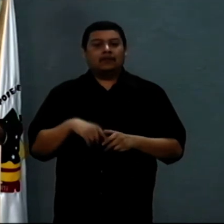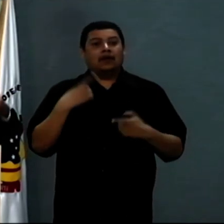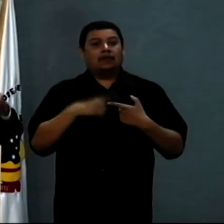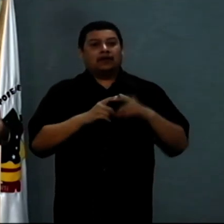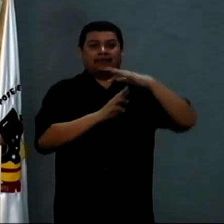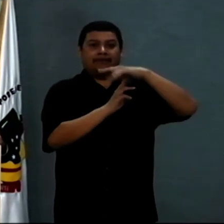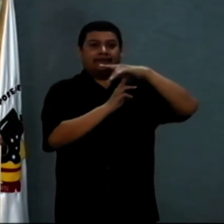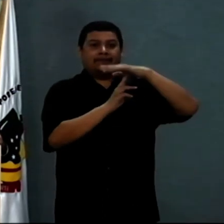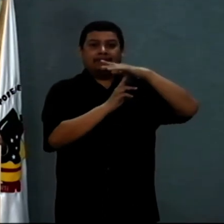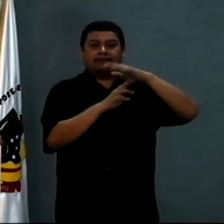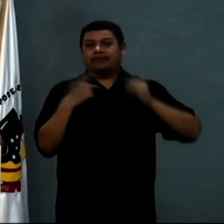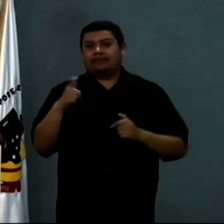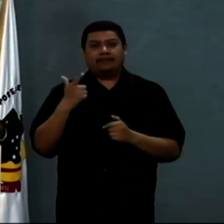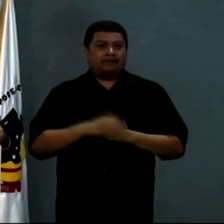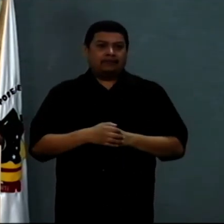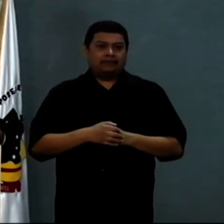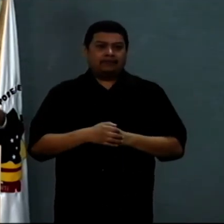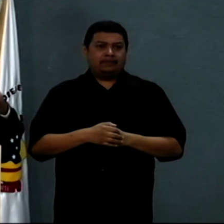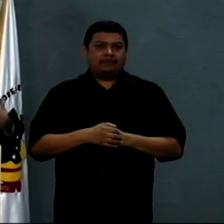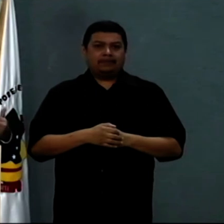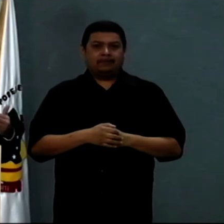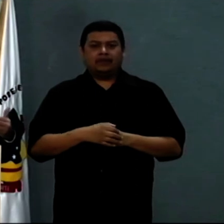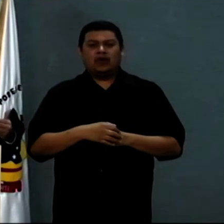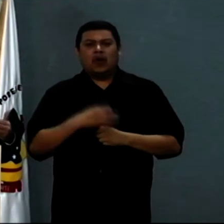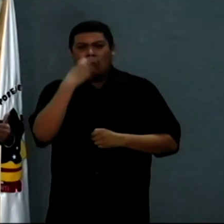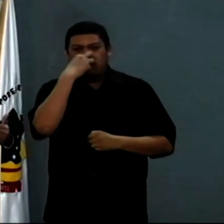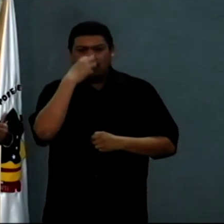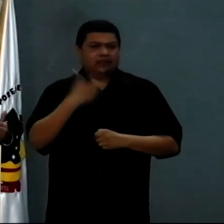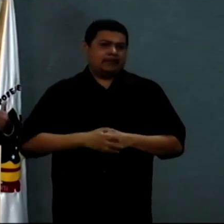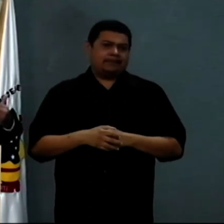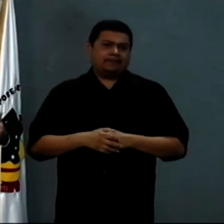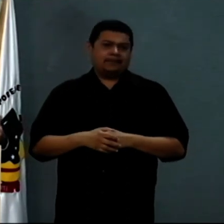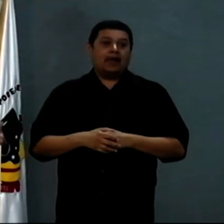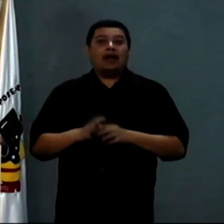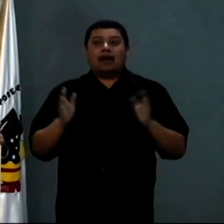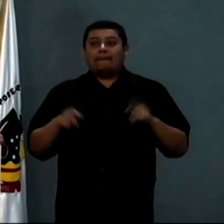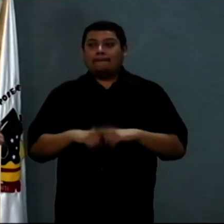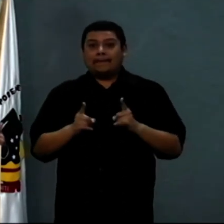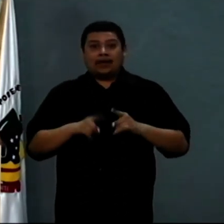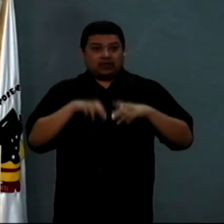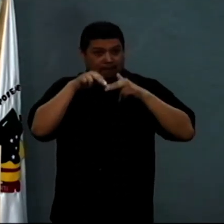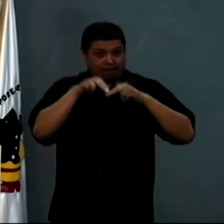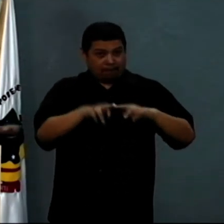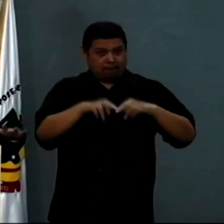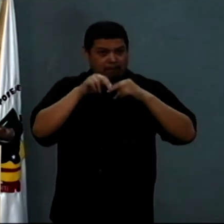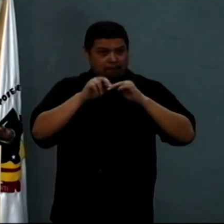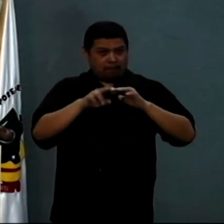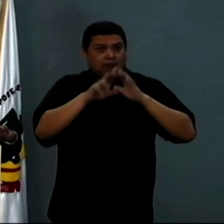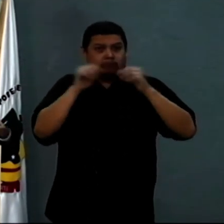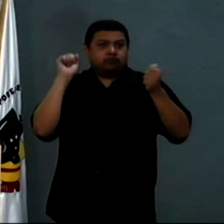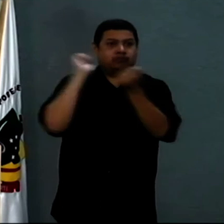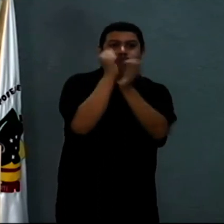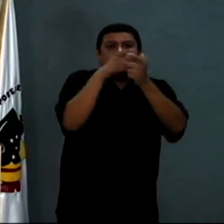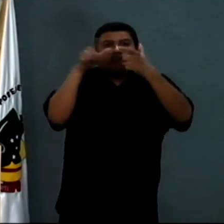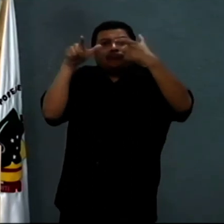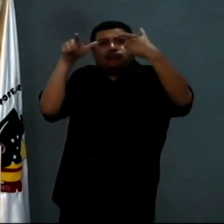aglomeração é no mercado, principalmente esses mercados grandes. Esses mercados grandes não têm